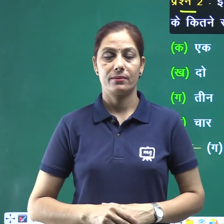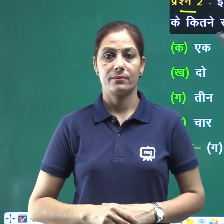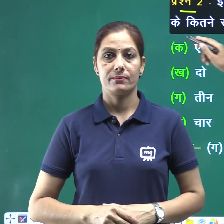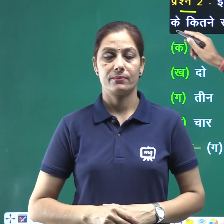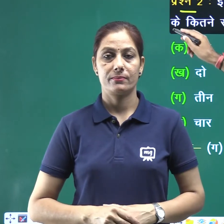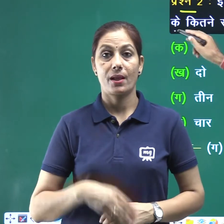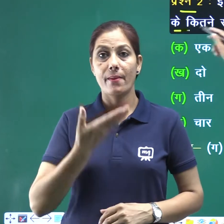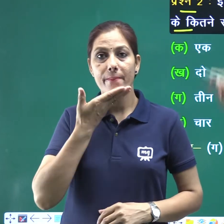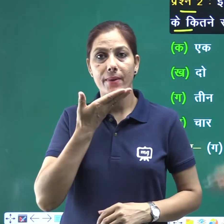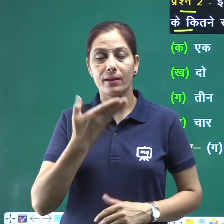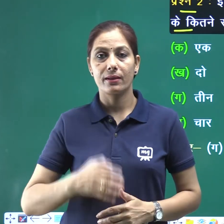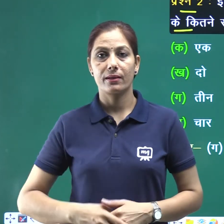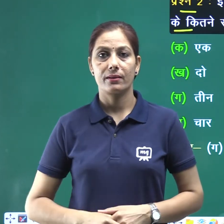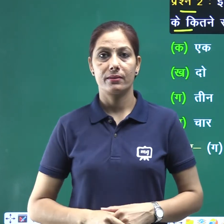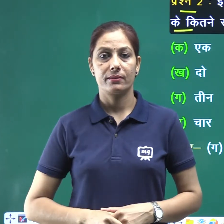पानी के